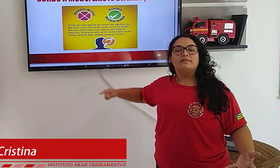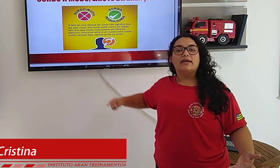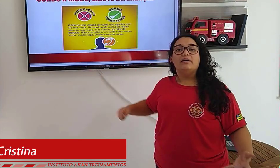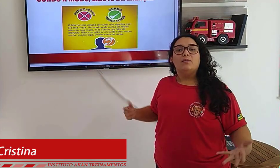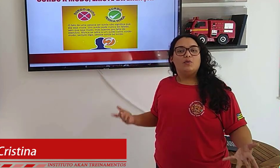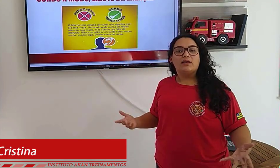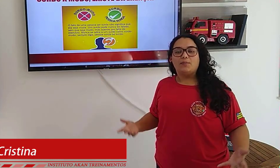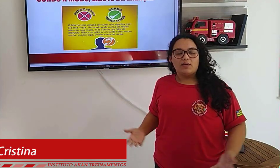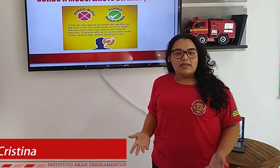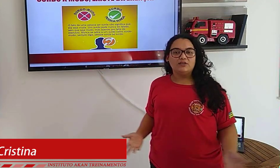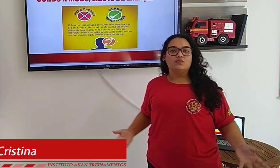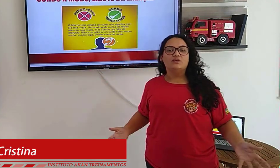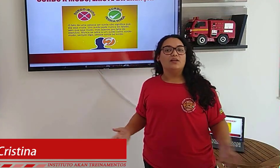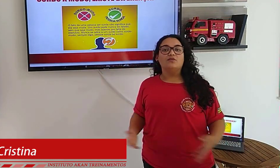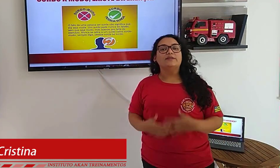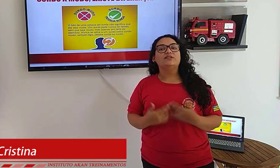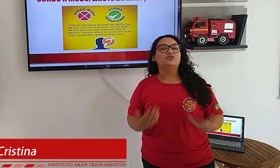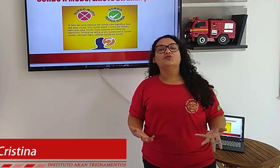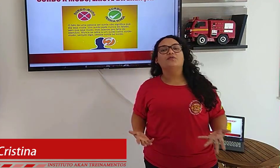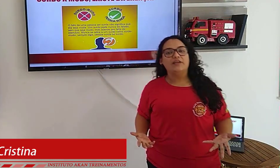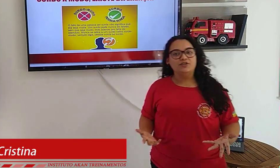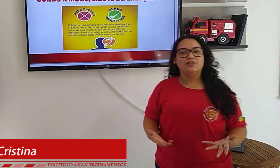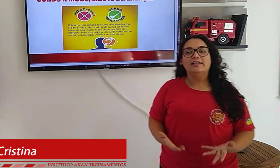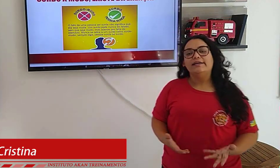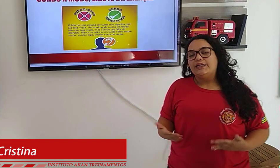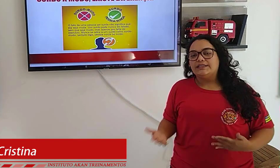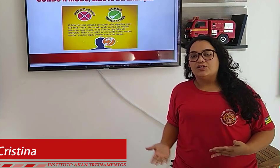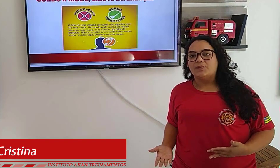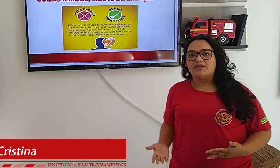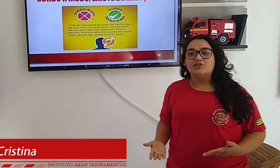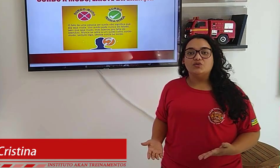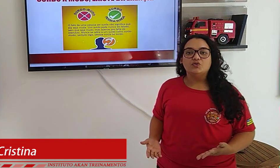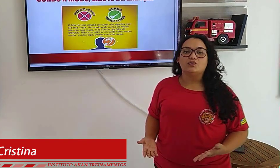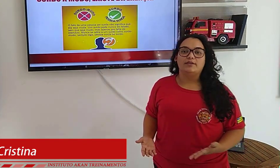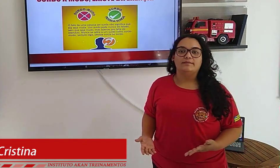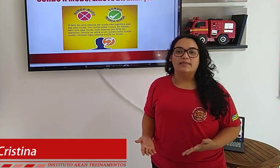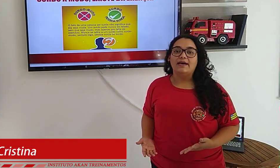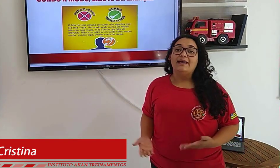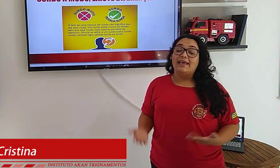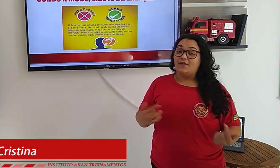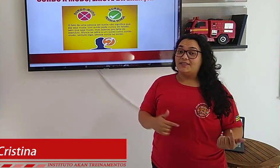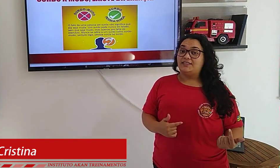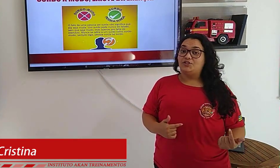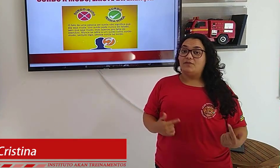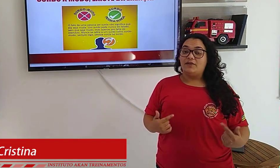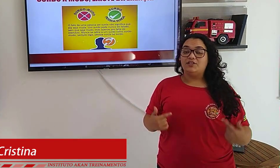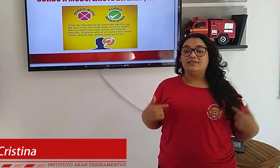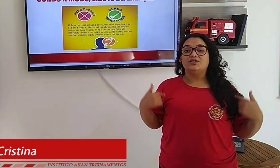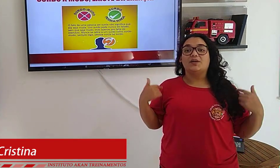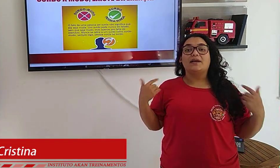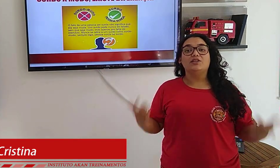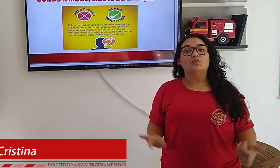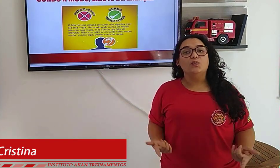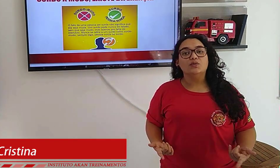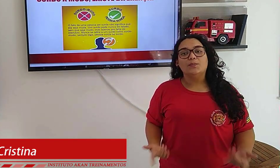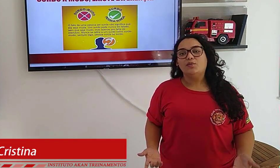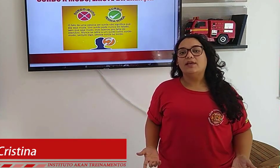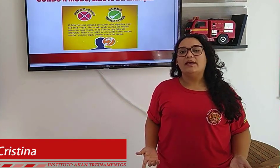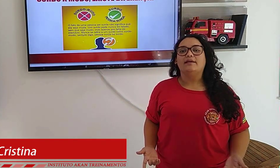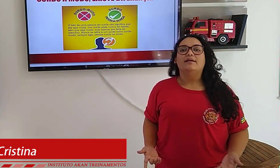Por quê? Porque ela é surda, ela não vai se sentir ofendida em ser chamada de surda, tá? Ela vai se sentir ofendida em ser chamada de muda. Por quê? Porque ela